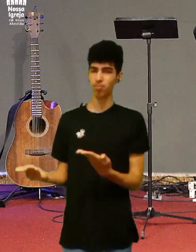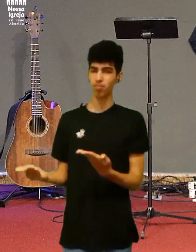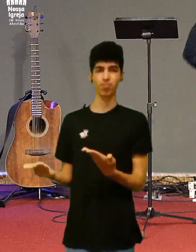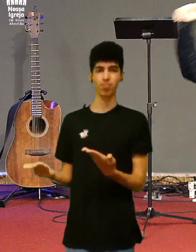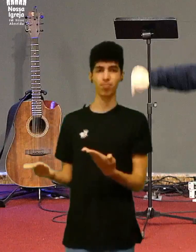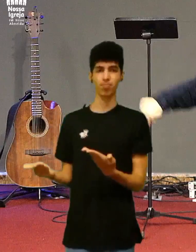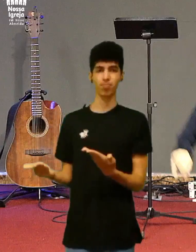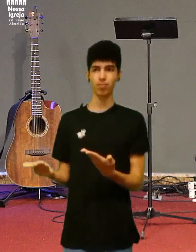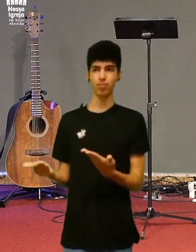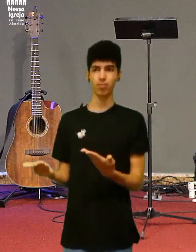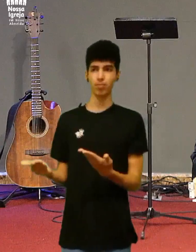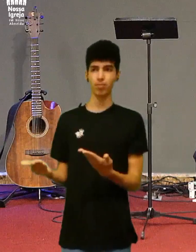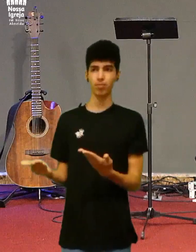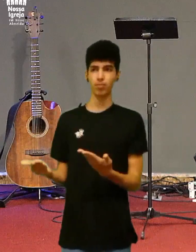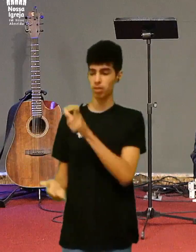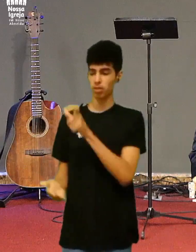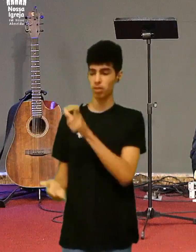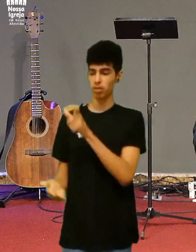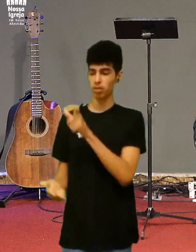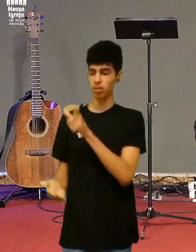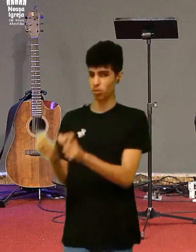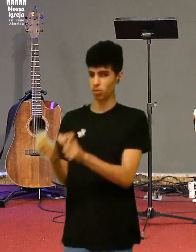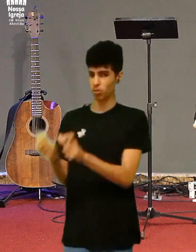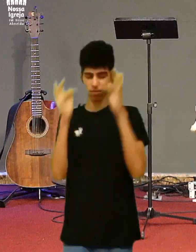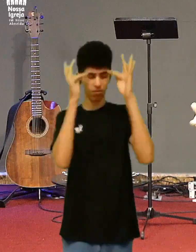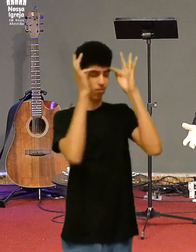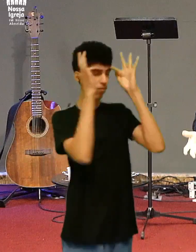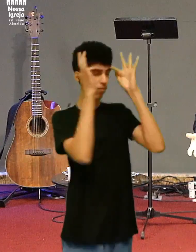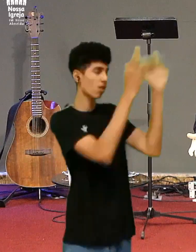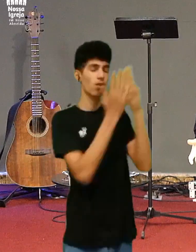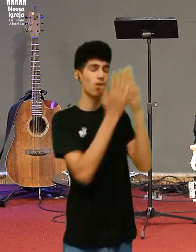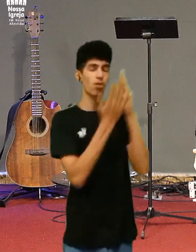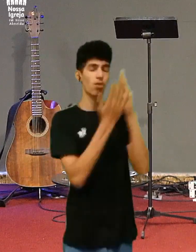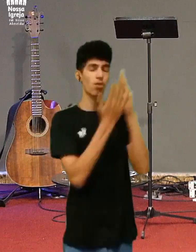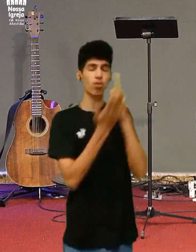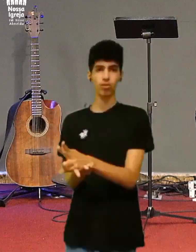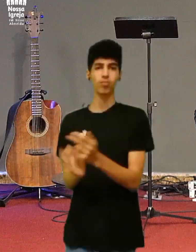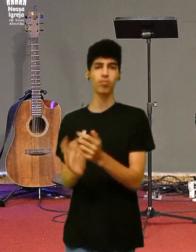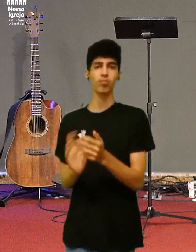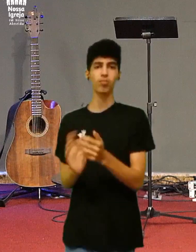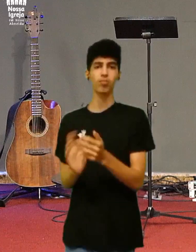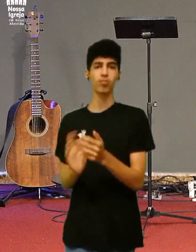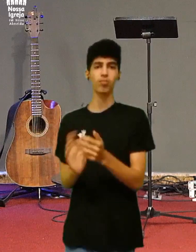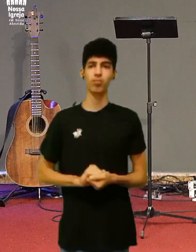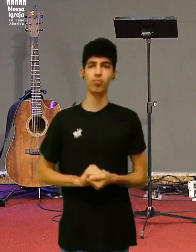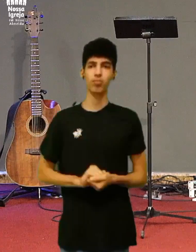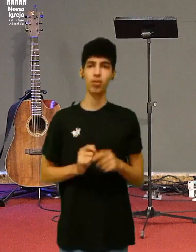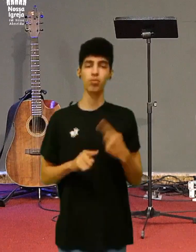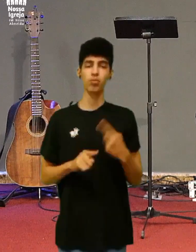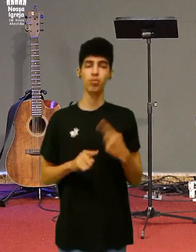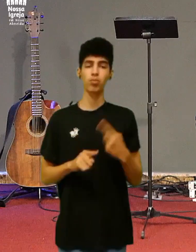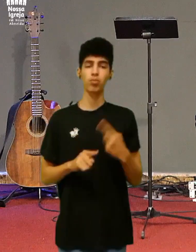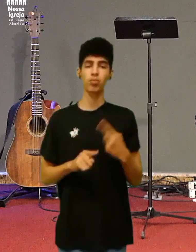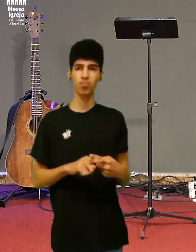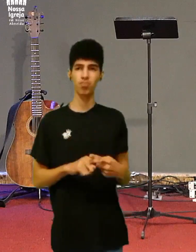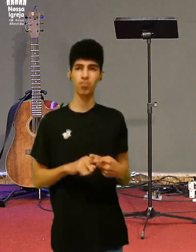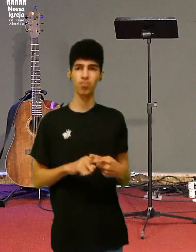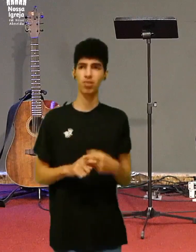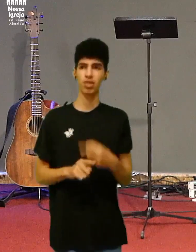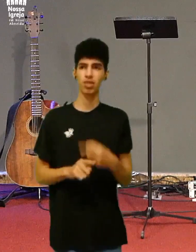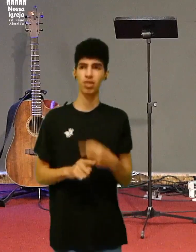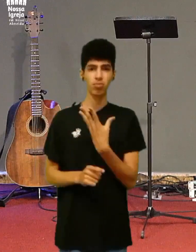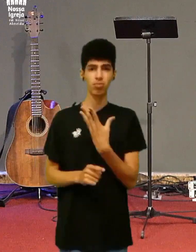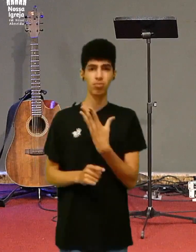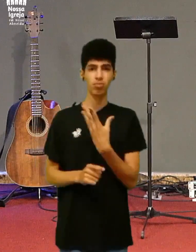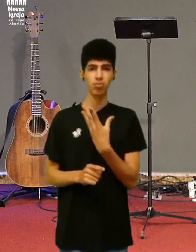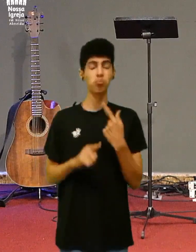permanece fiel. E por que isso é uma boa notícia? Porque esse é o cenário de todo